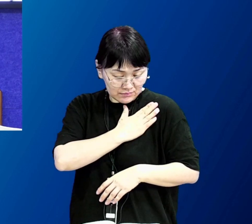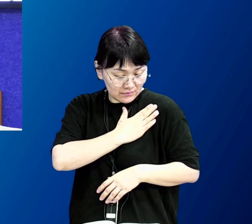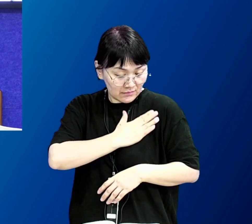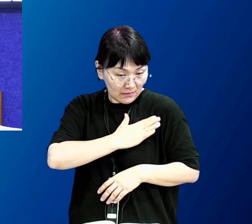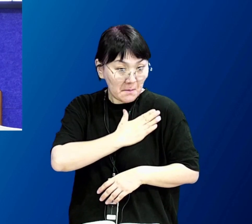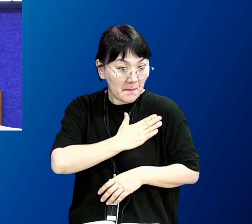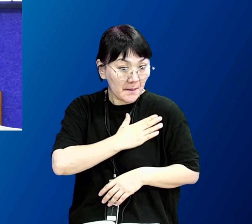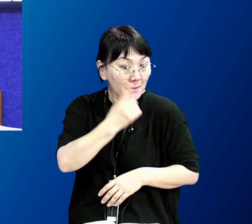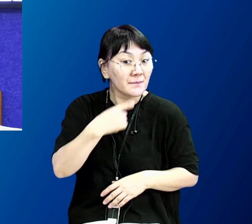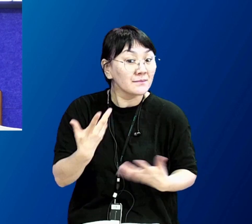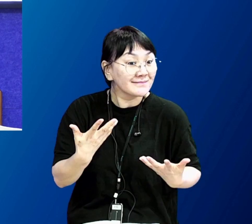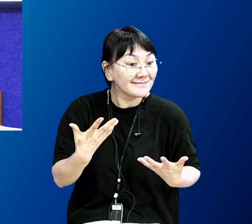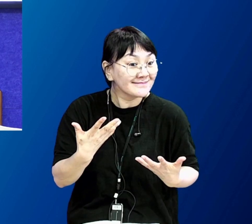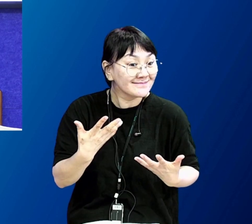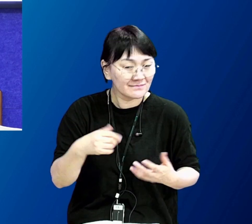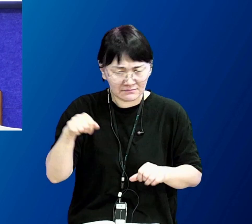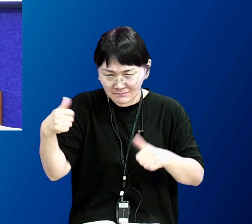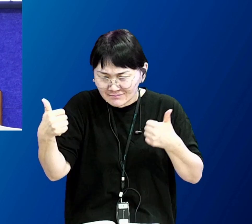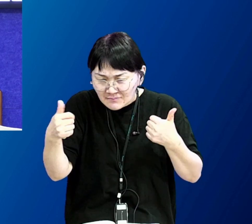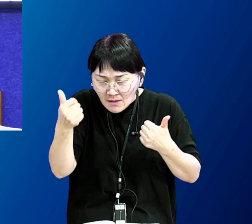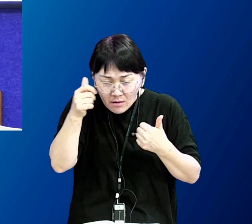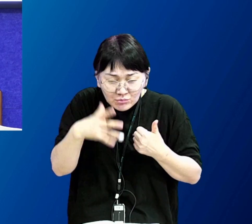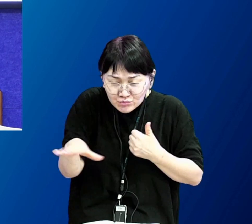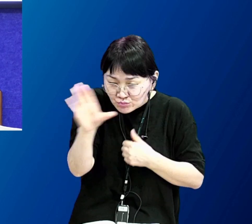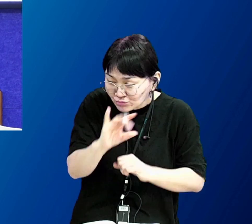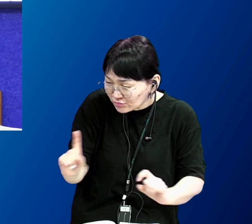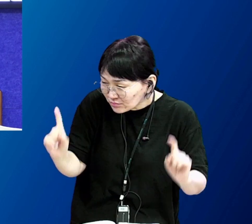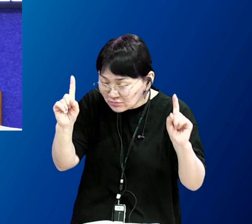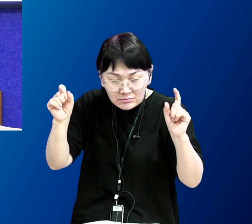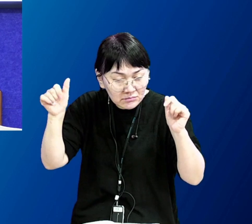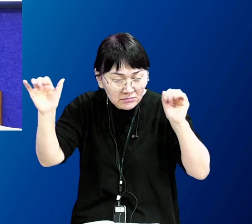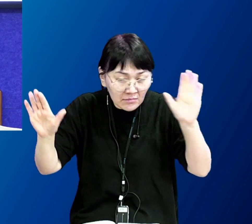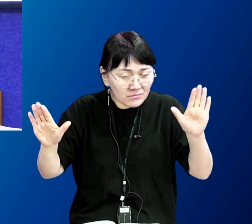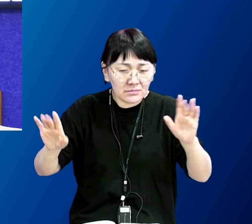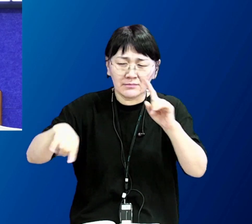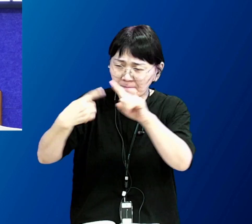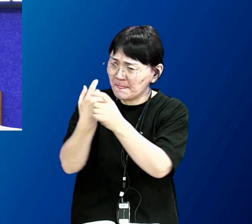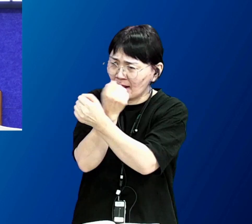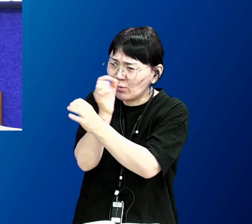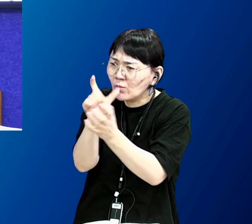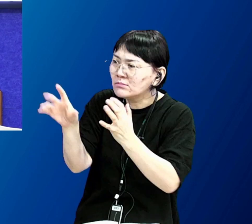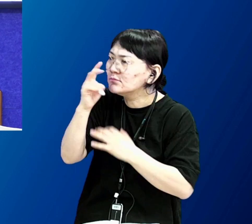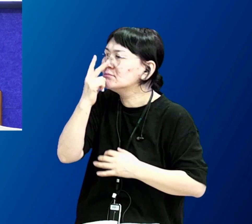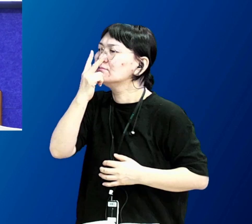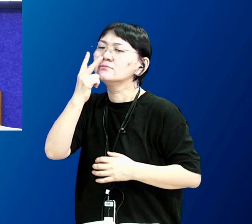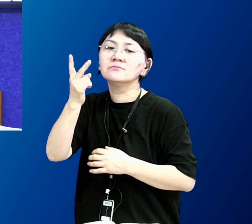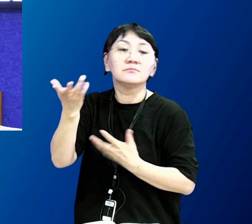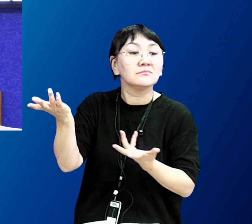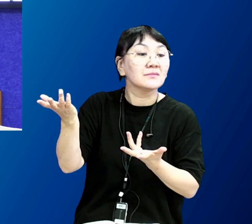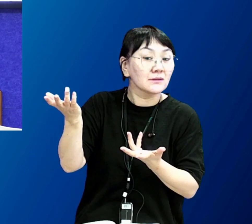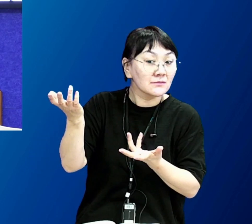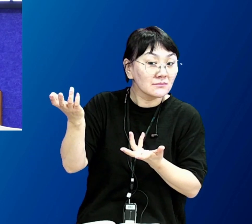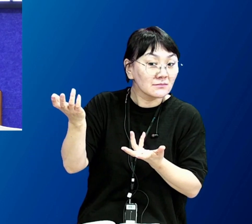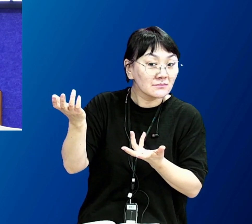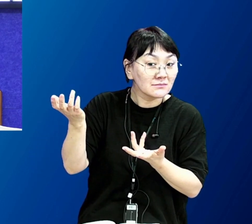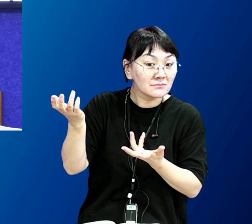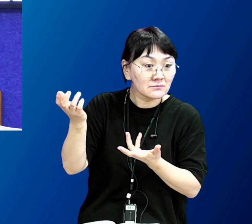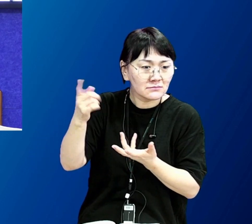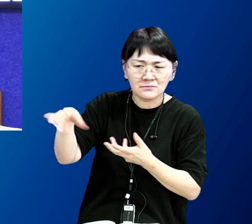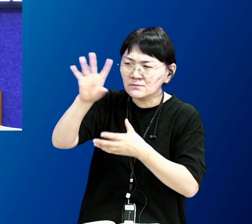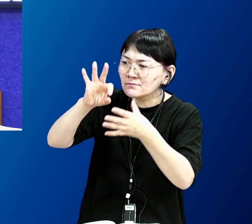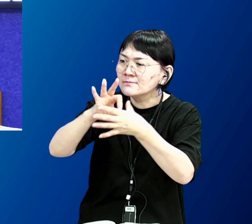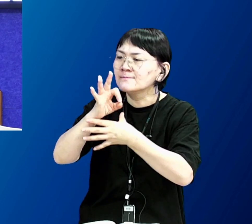тээ. Одоо зөвхөн ахын дүүсээ биш. Энэ ертөнцийн аврагдаагүй хүмүүсийг ч яадаг бол